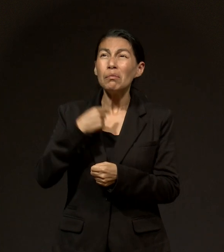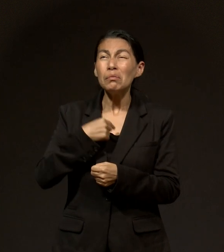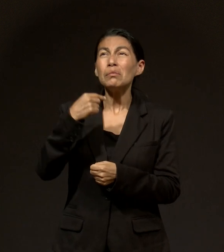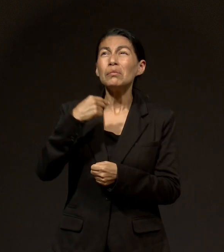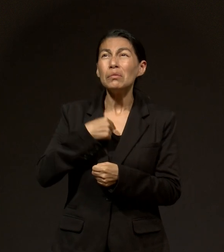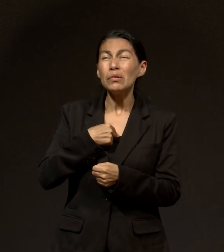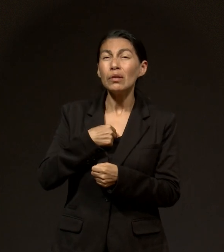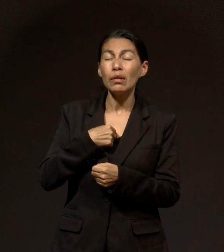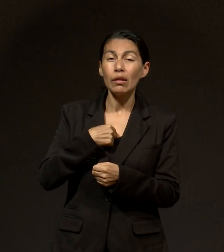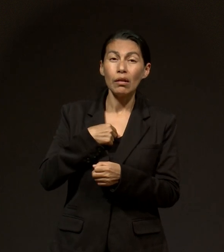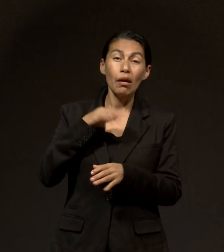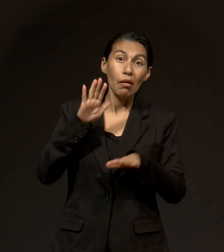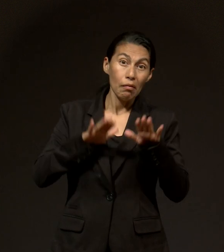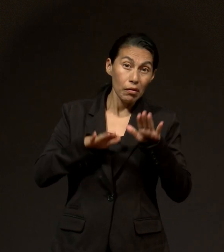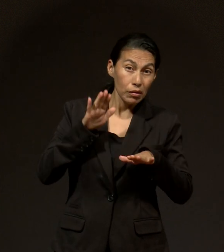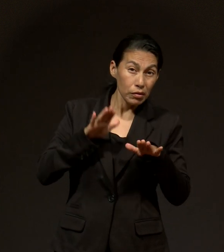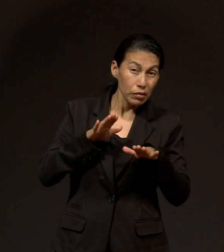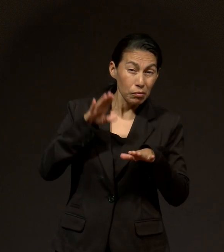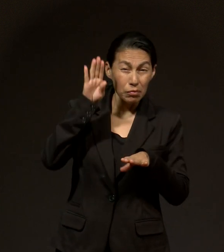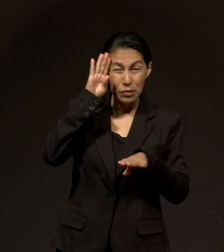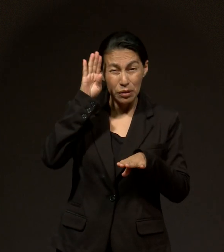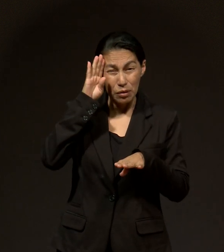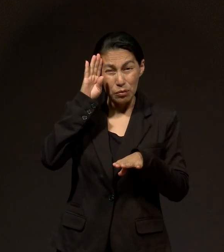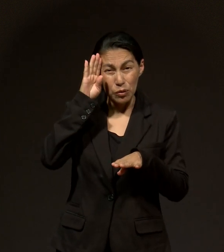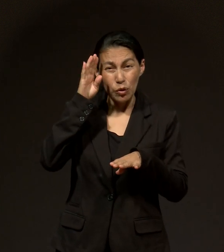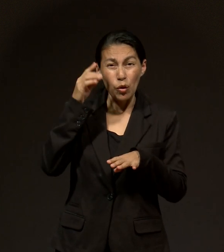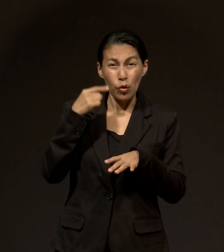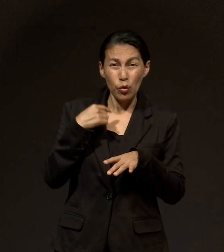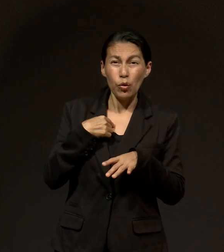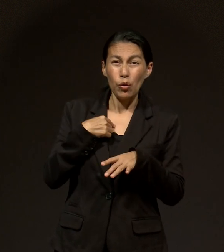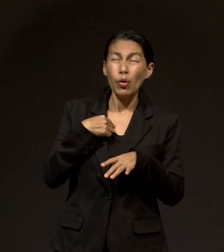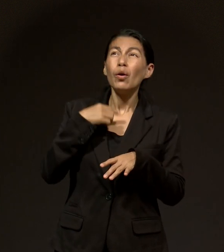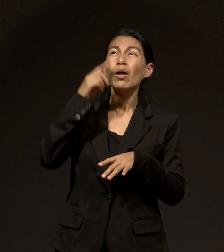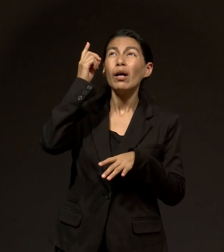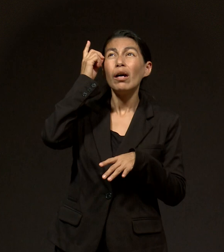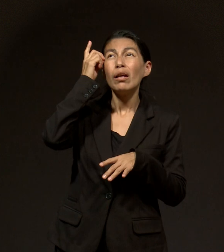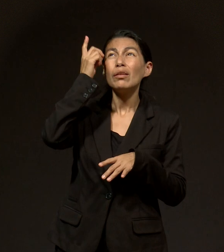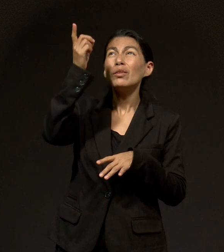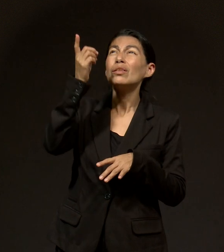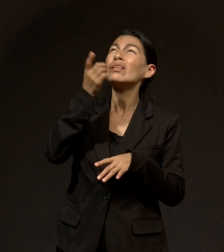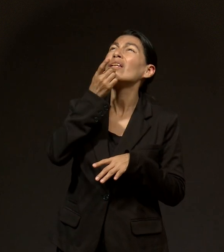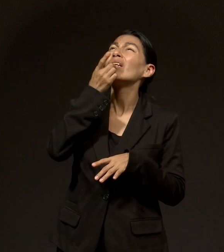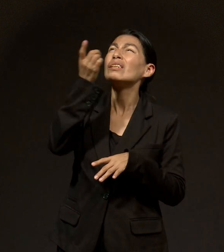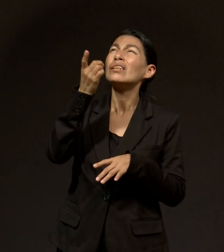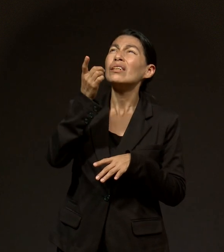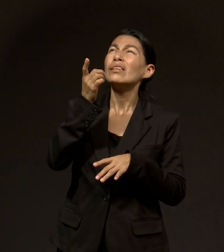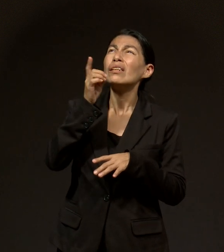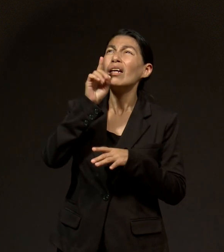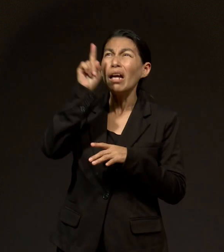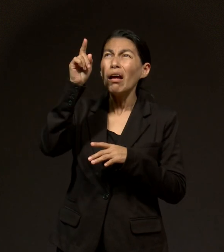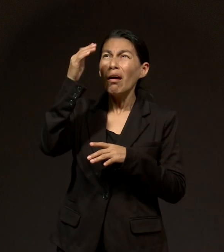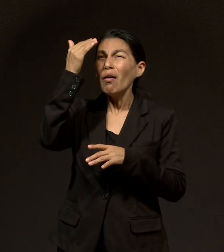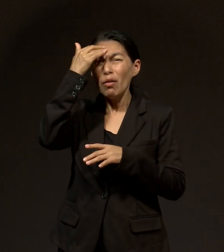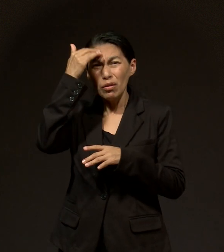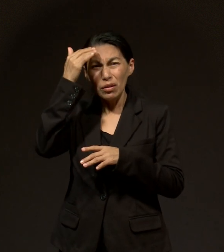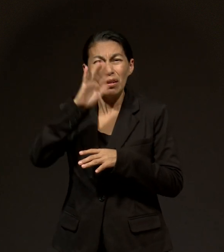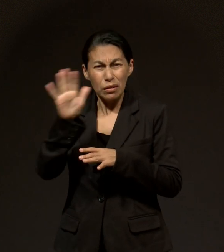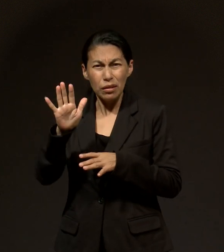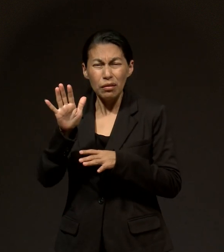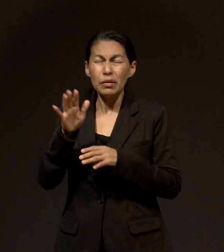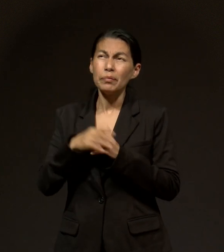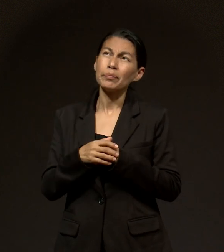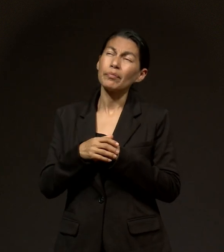es decirle a Dios lo que Dios ya sabe. Pero Dios, que en su infinita